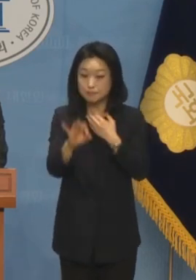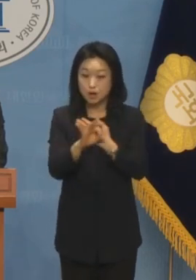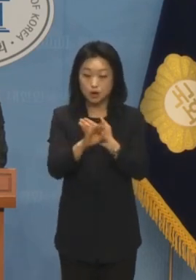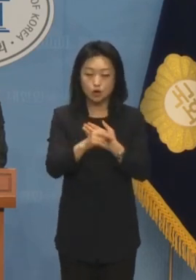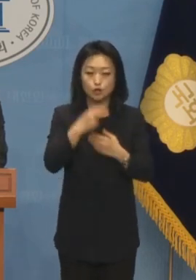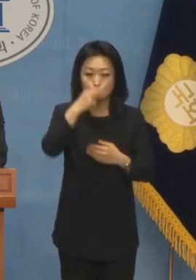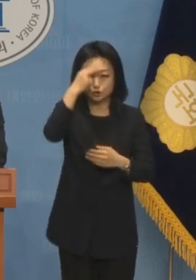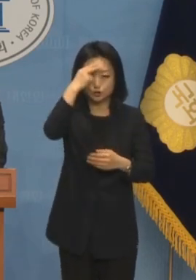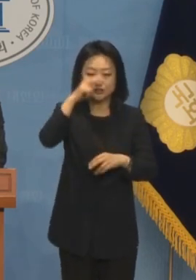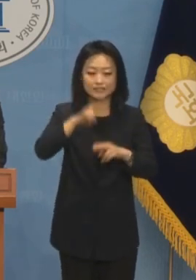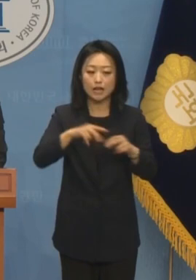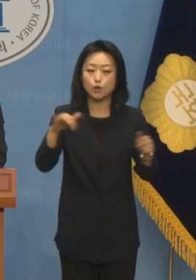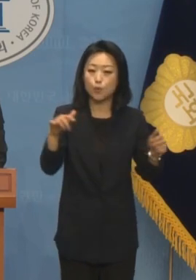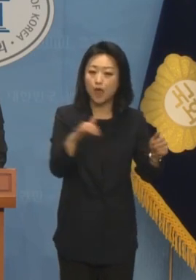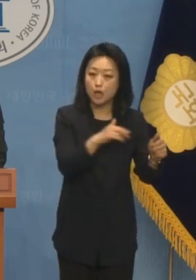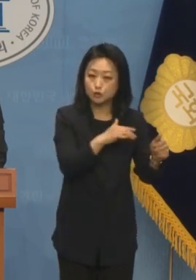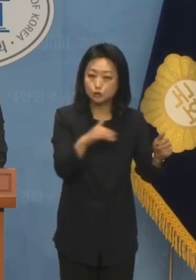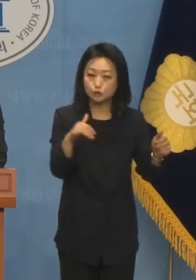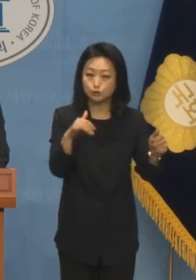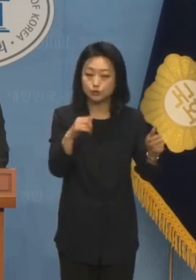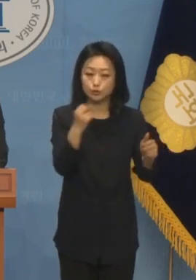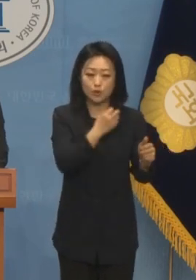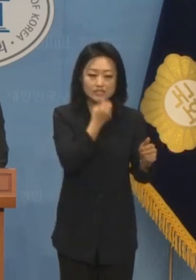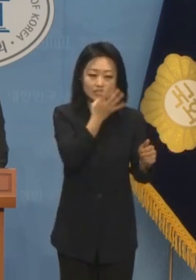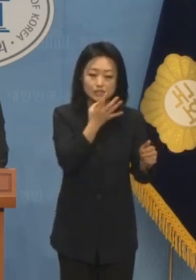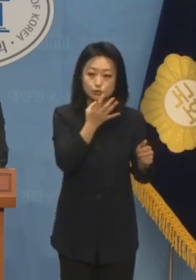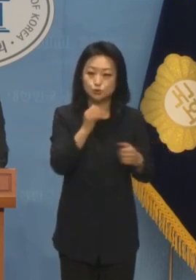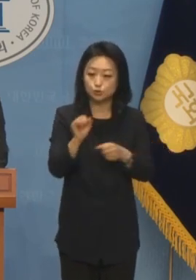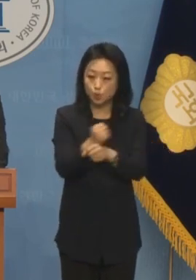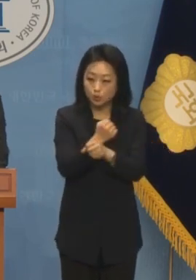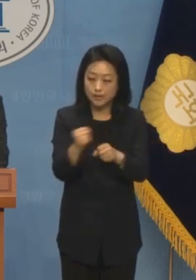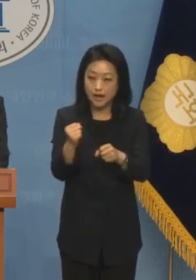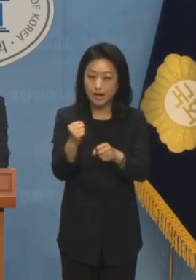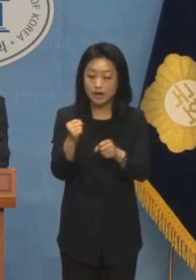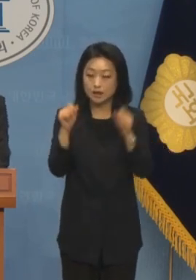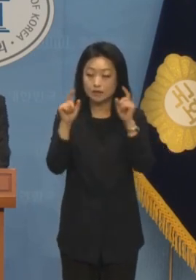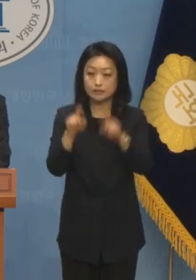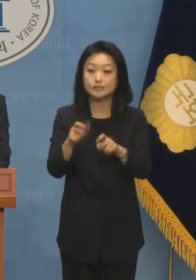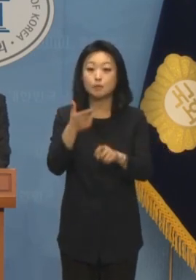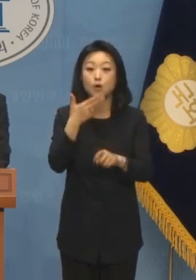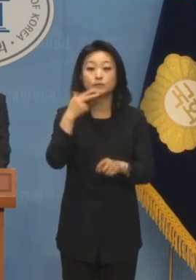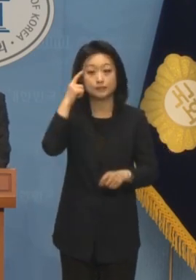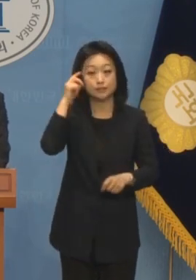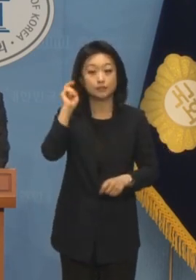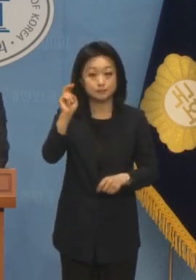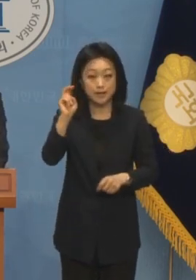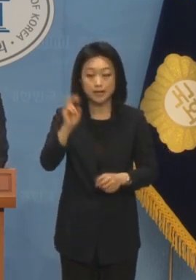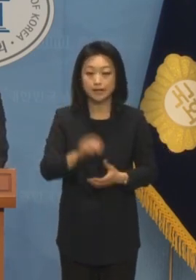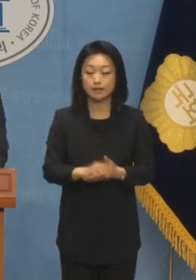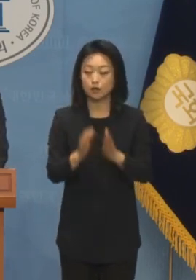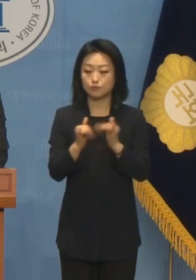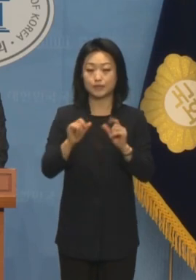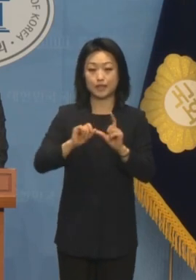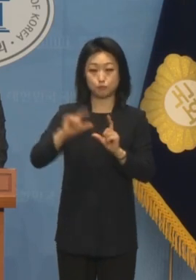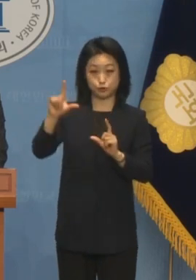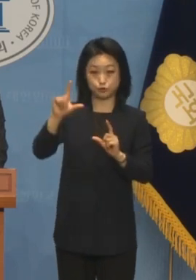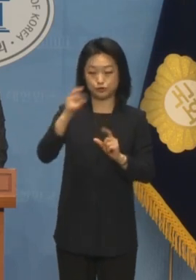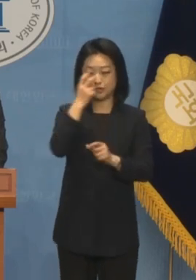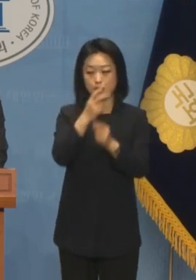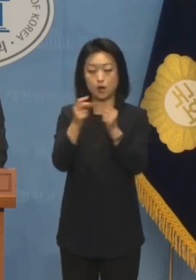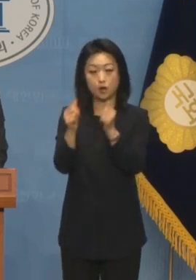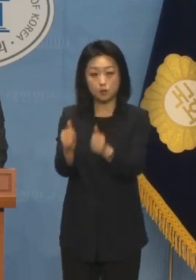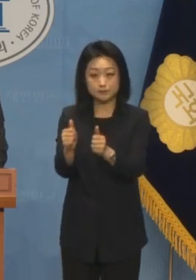조작 의혹이 불거질 이유가 전혀 없습니다. 국민 대부분은